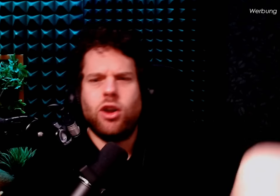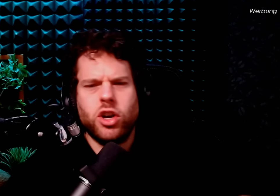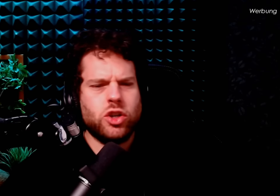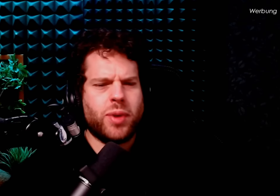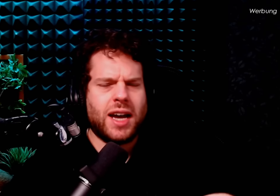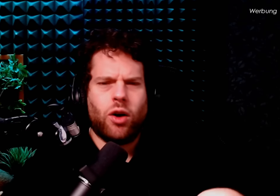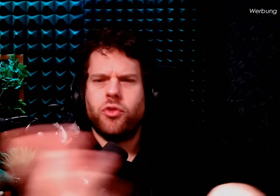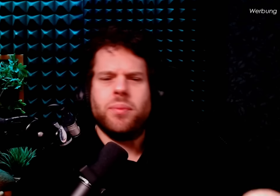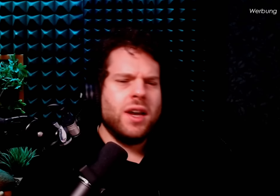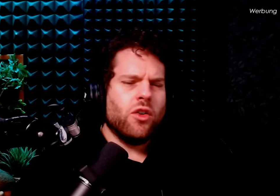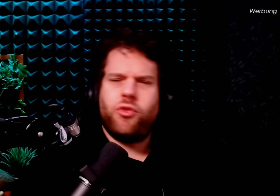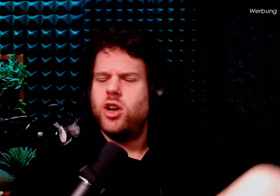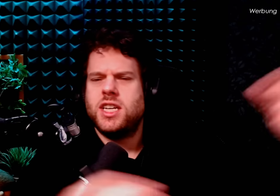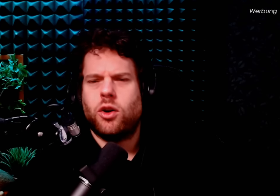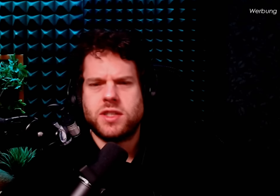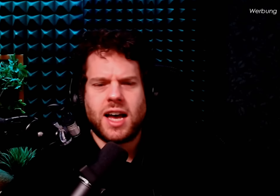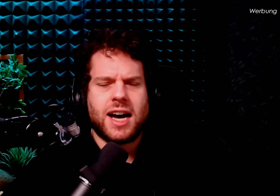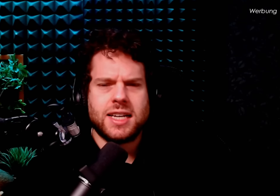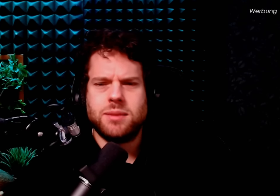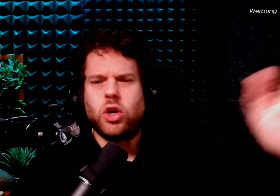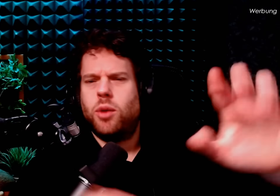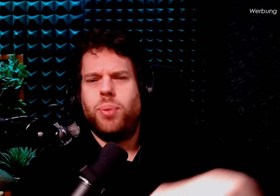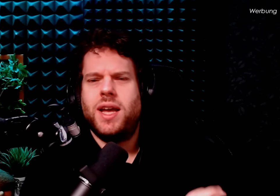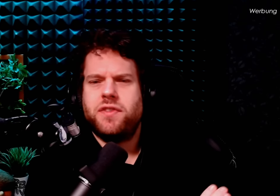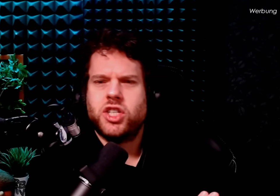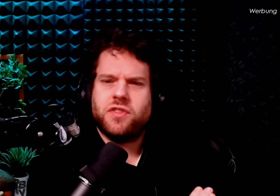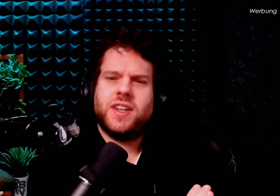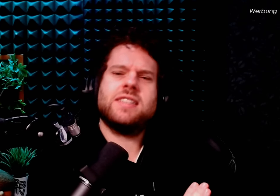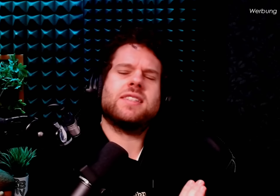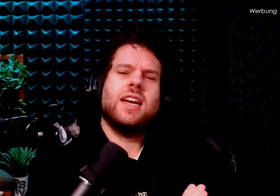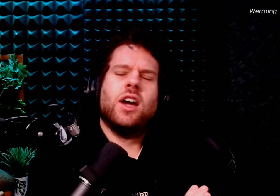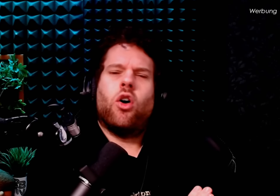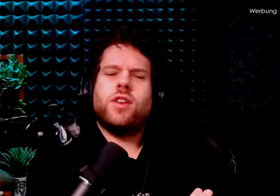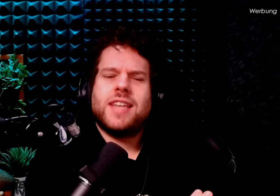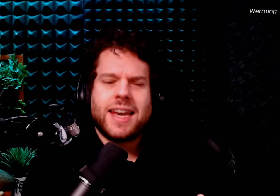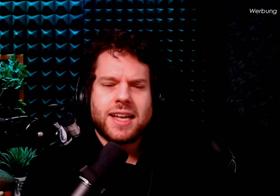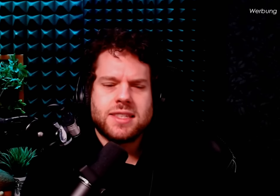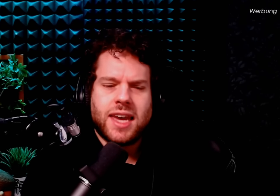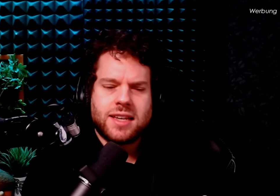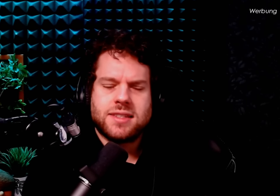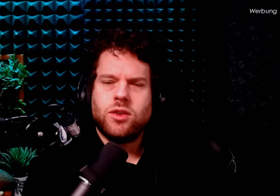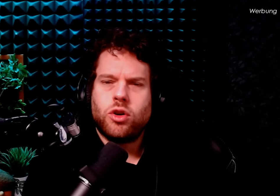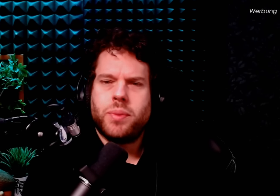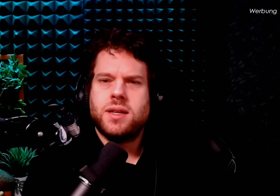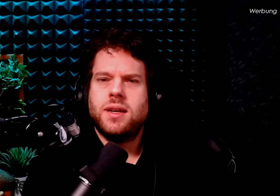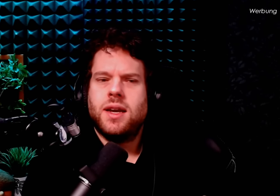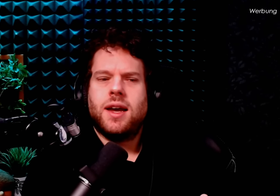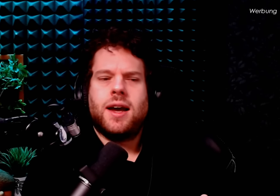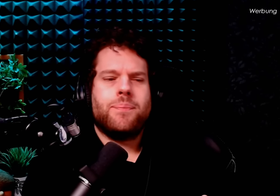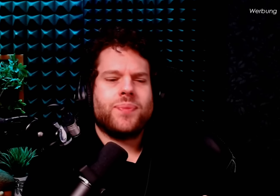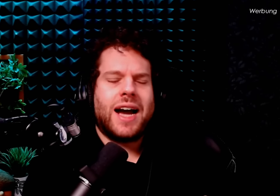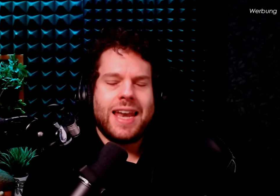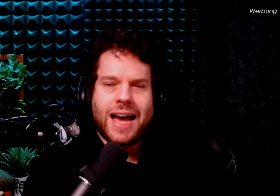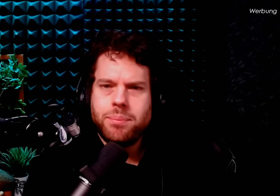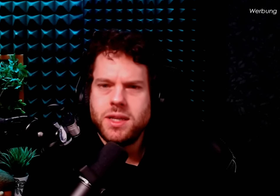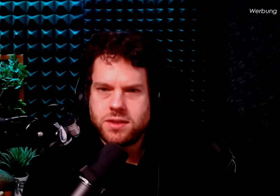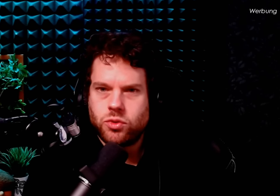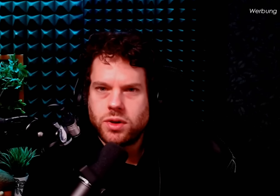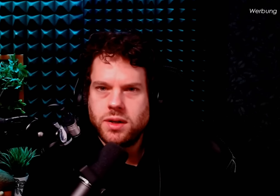die Leute über den Haufen, völlig außer Atem, komplett verschwitzt und dann hat sie extra nochmal den, ähm, Alarm gezogen,